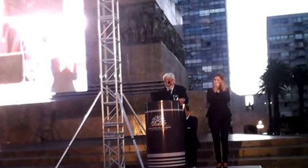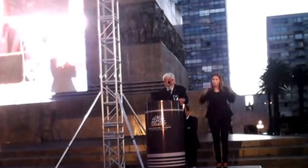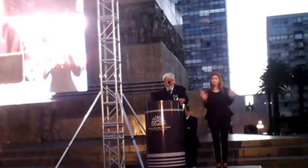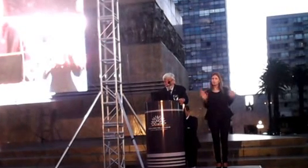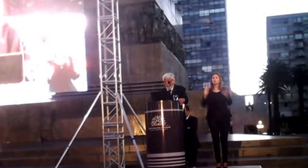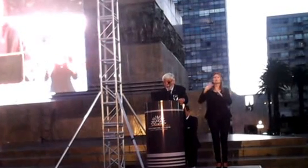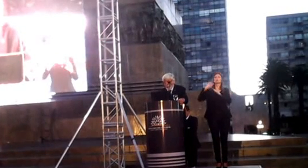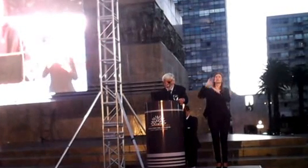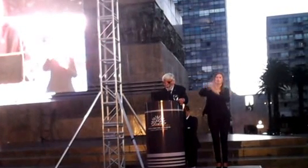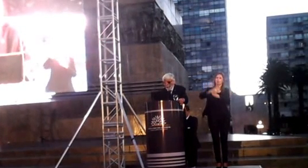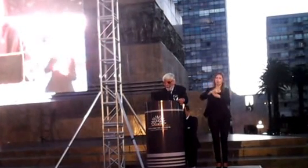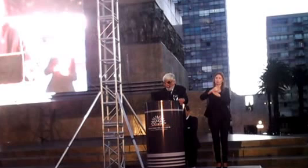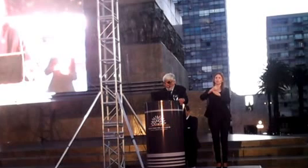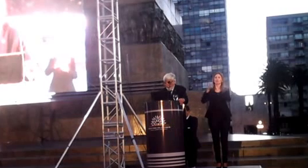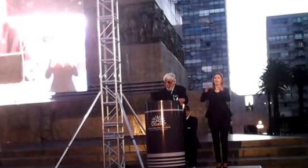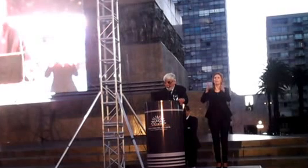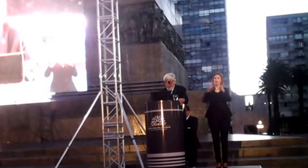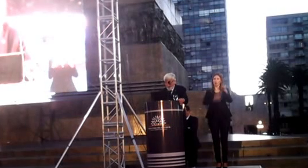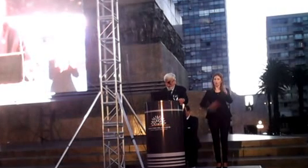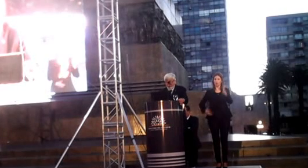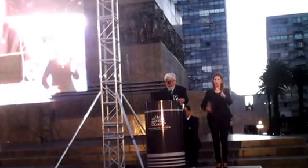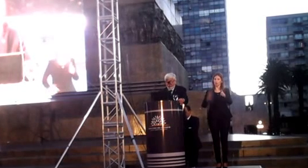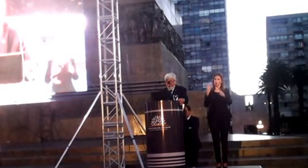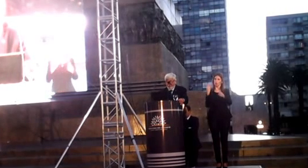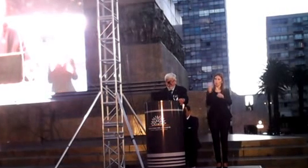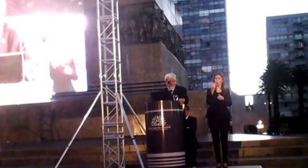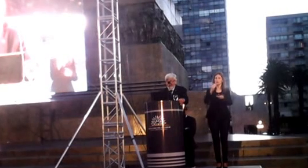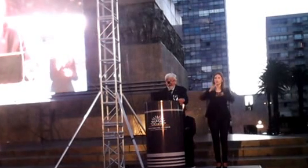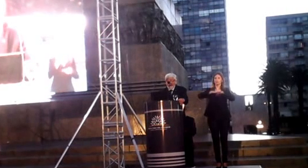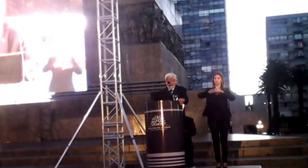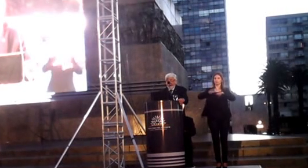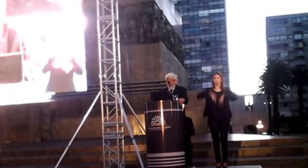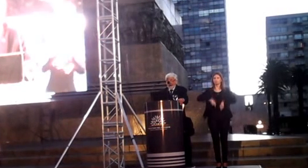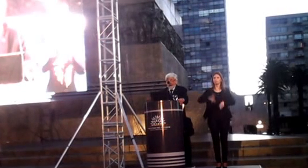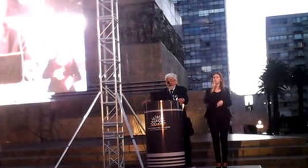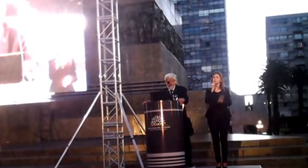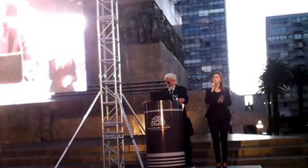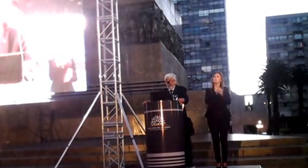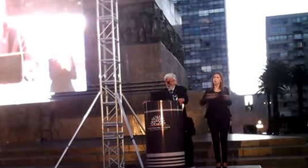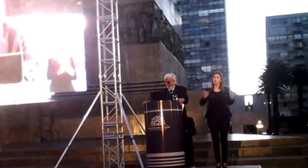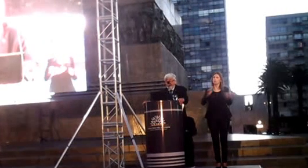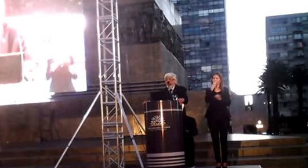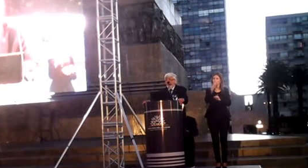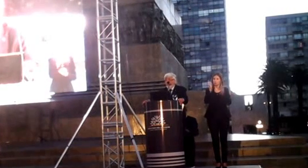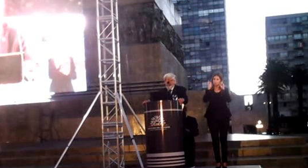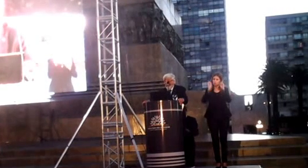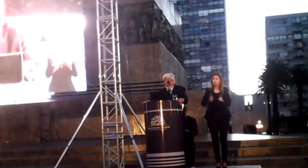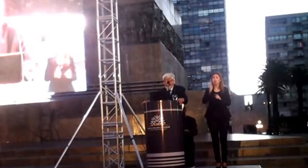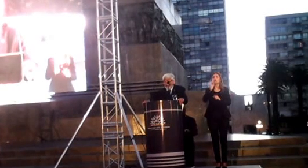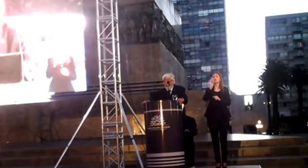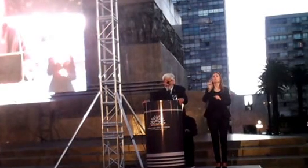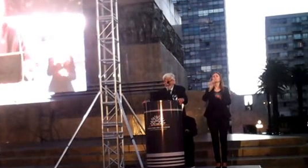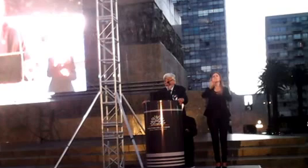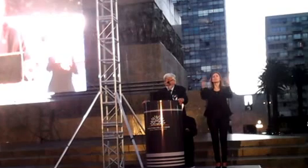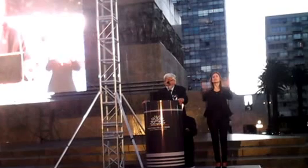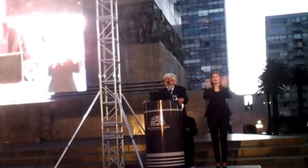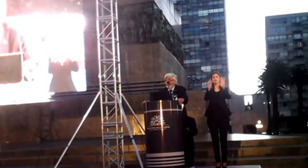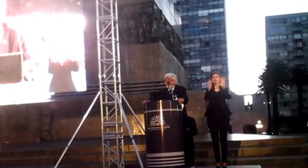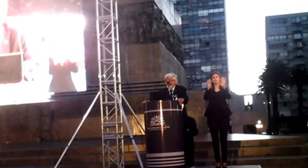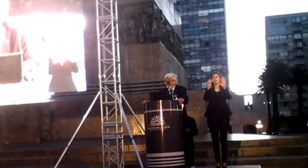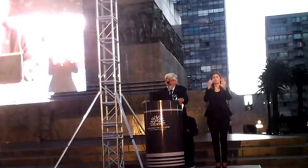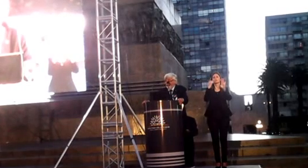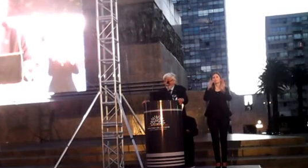segunda administración al frente del Ministerio del Interior. Y podemos decir que el 2016 es el